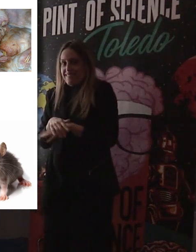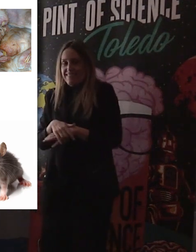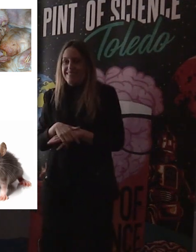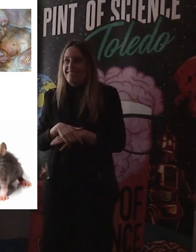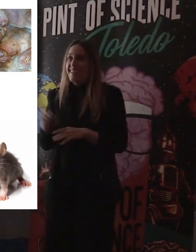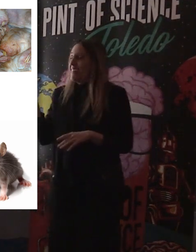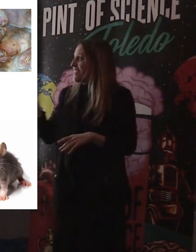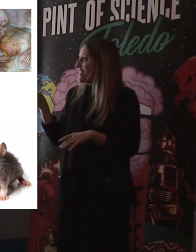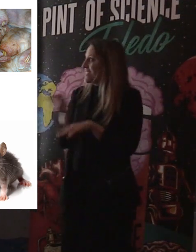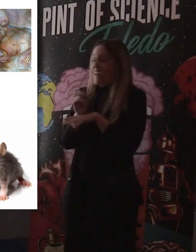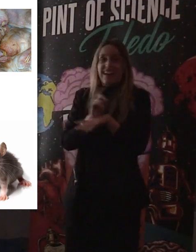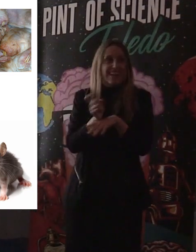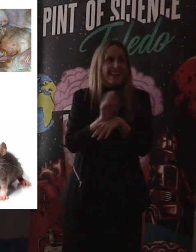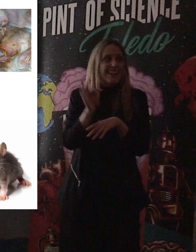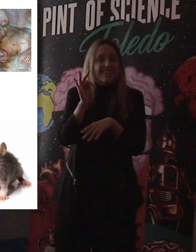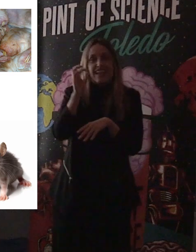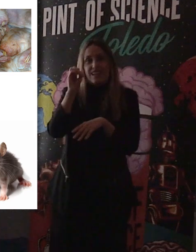Esto es la rata topo desnuda.